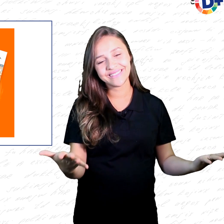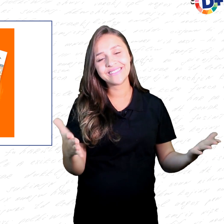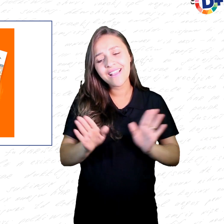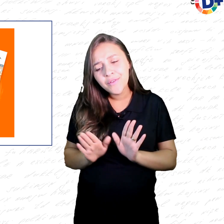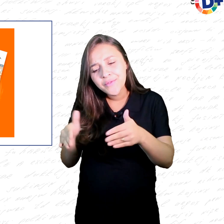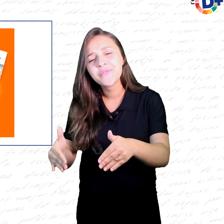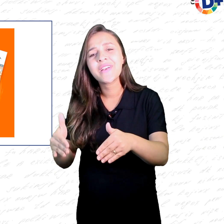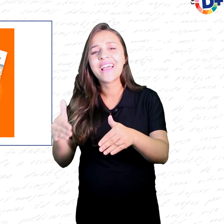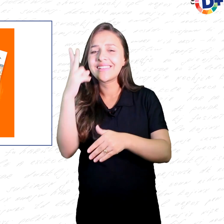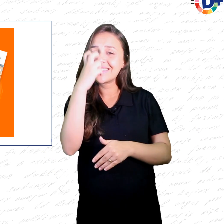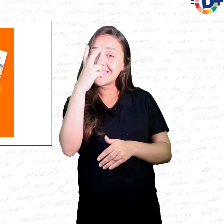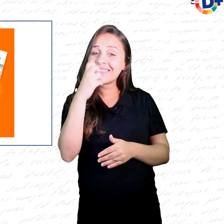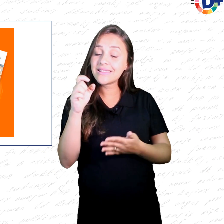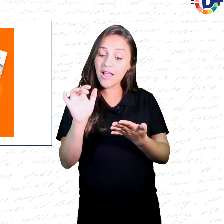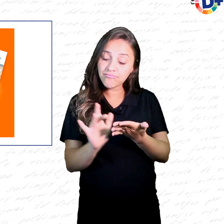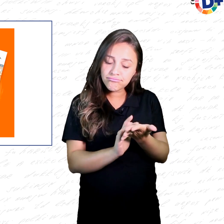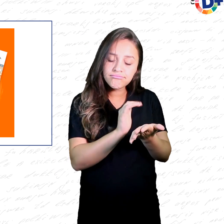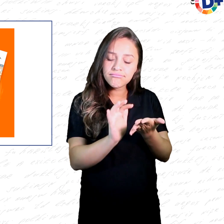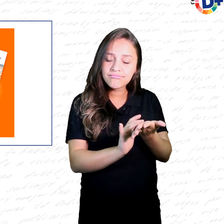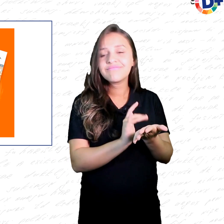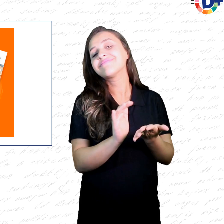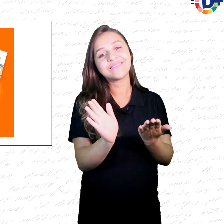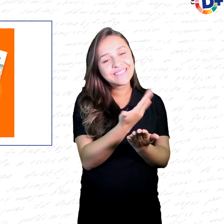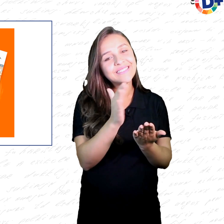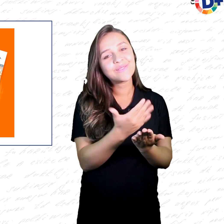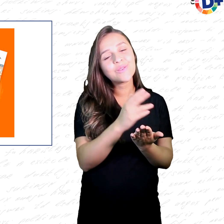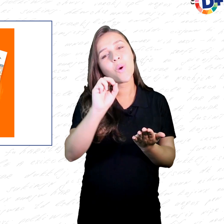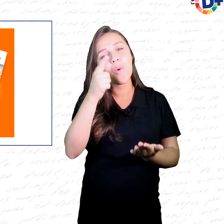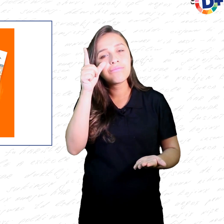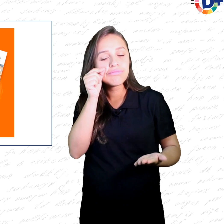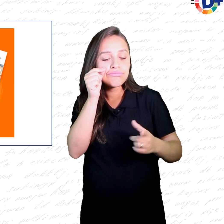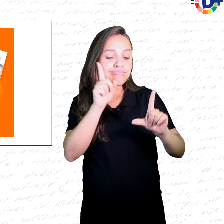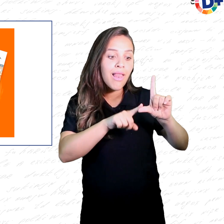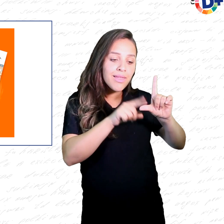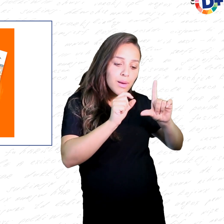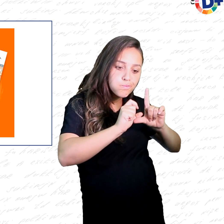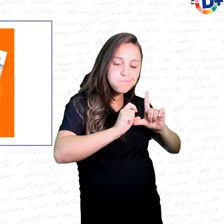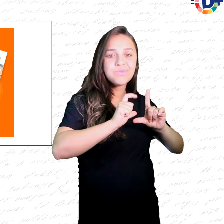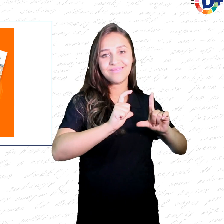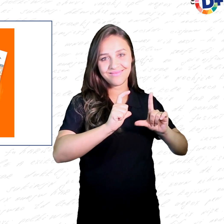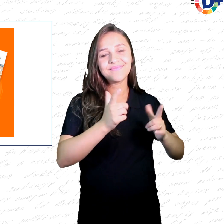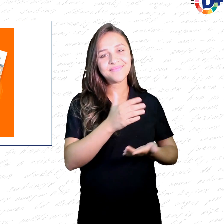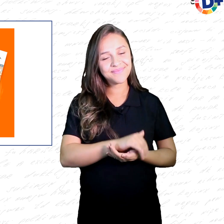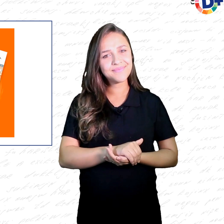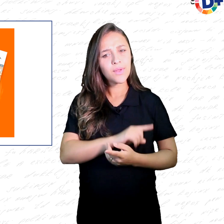livros em braille ou com baixa visão através de livros em fontes ampliadas o objetivo